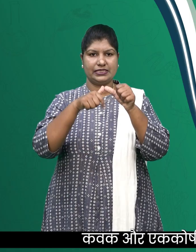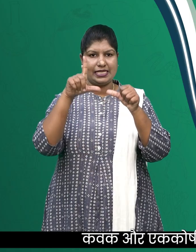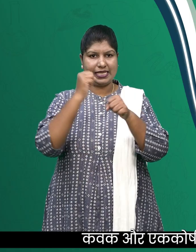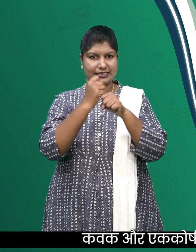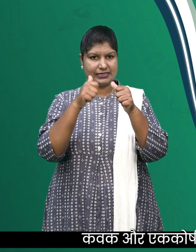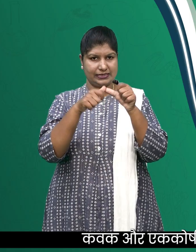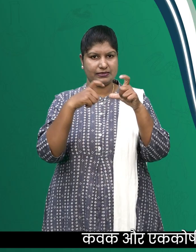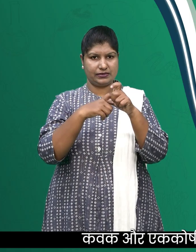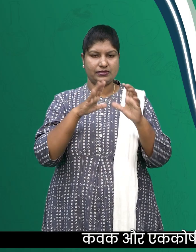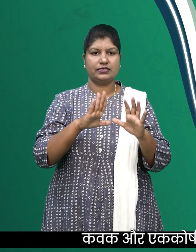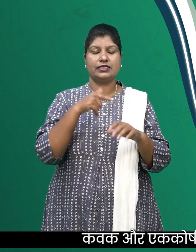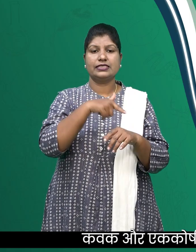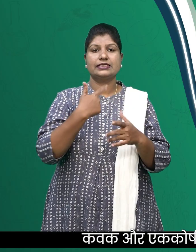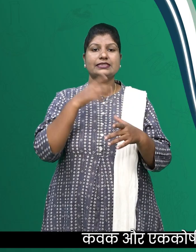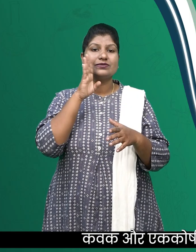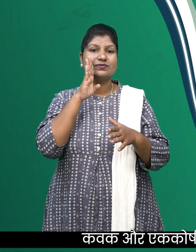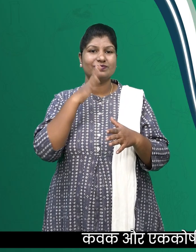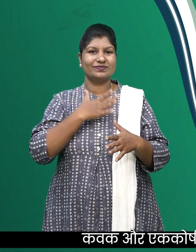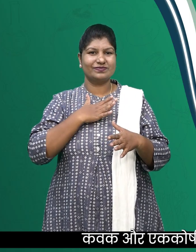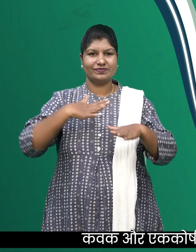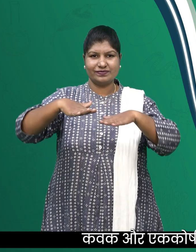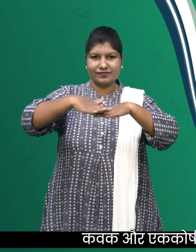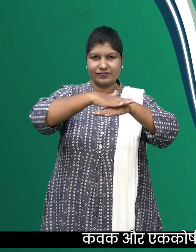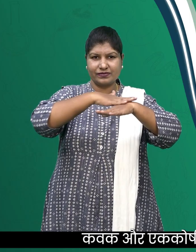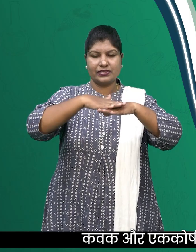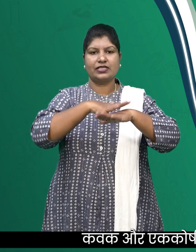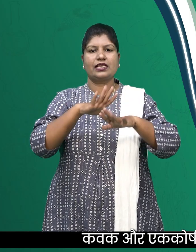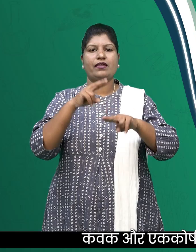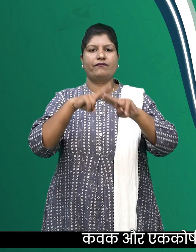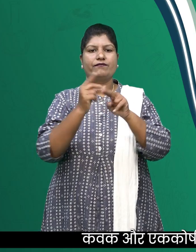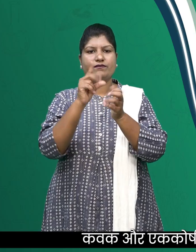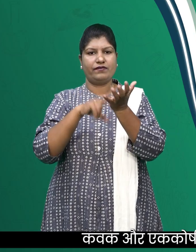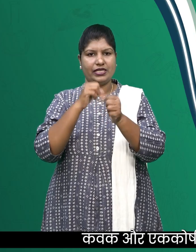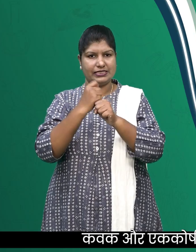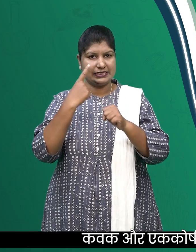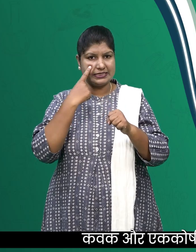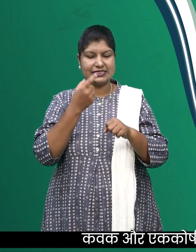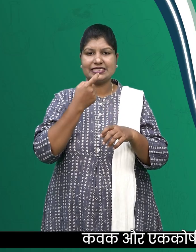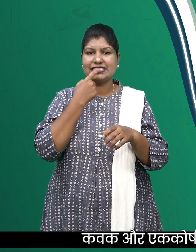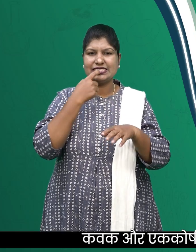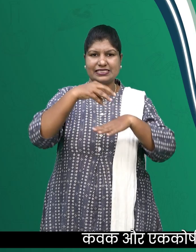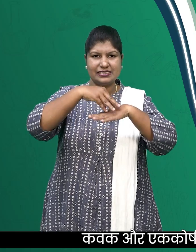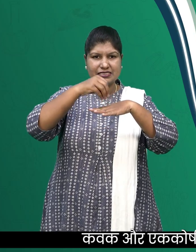कवक और एककोषीय प्रजीव संबंधी जैसे जीवों को जन्म दिया।